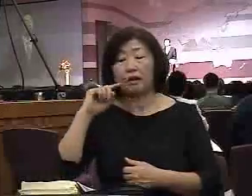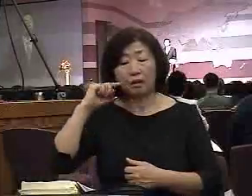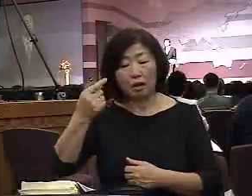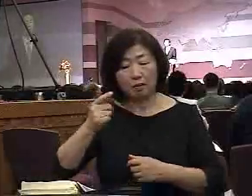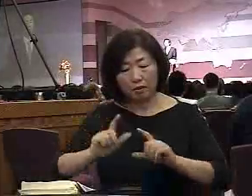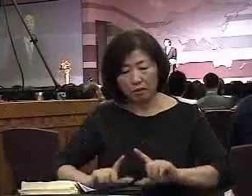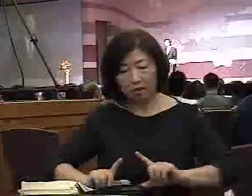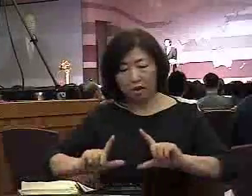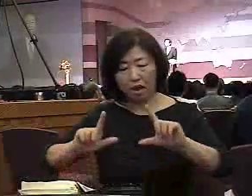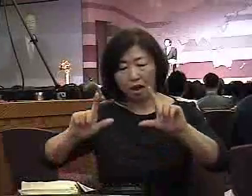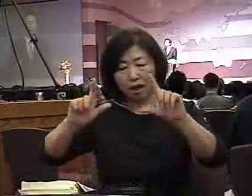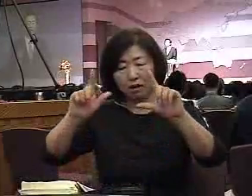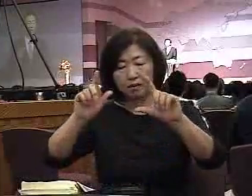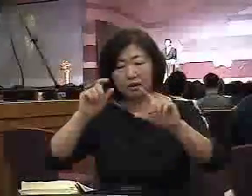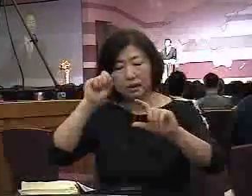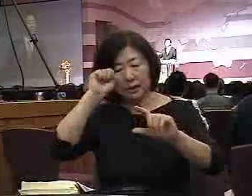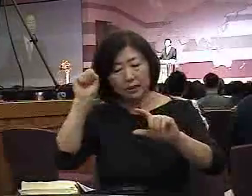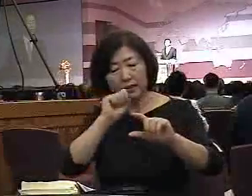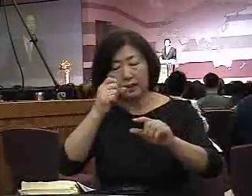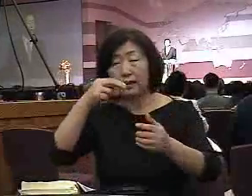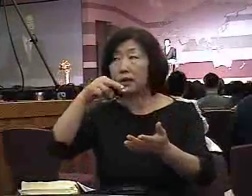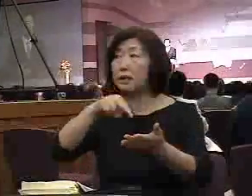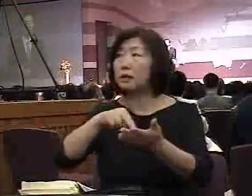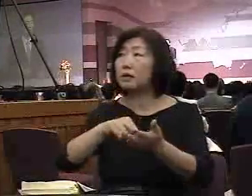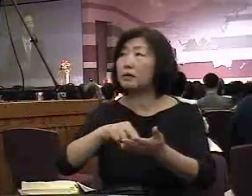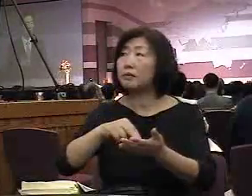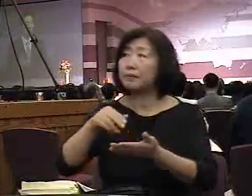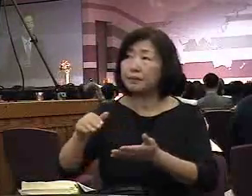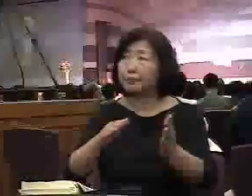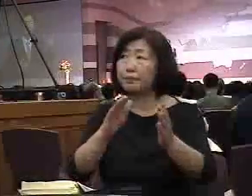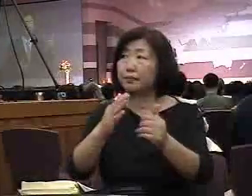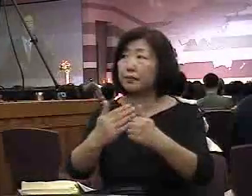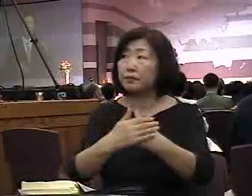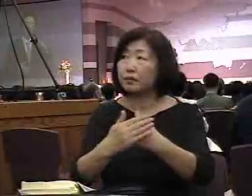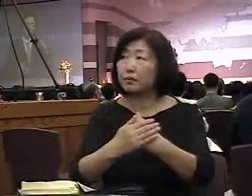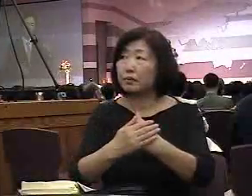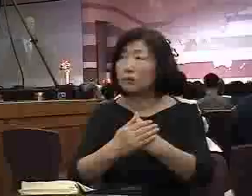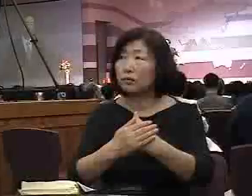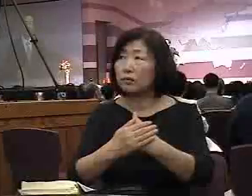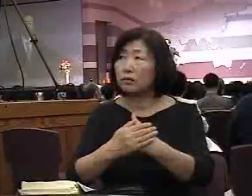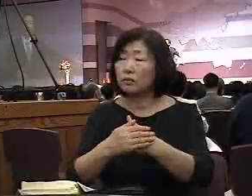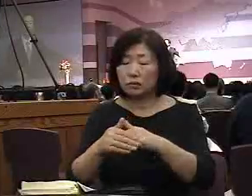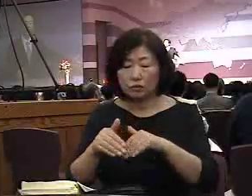일어납니다. 그리고 그 길을 걸어가면서 자기를 도와줬던 종 2명을